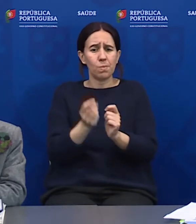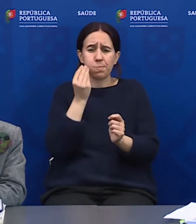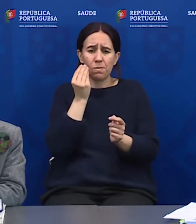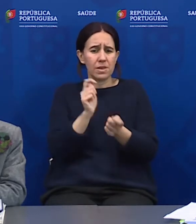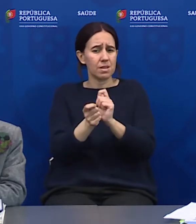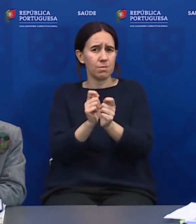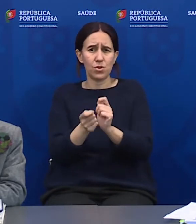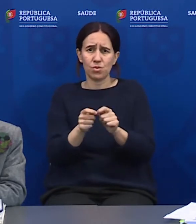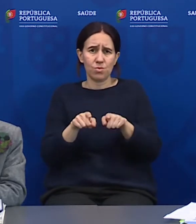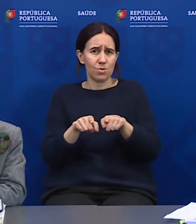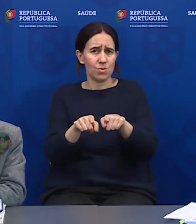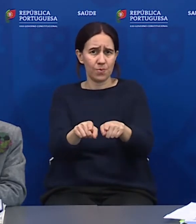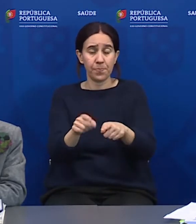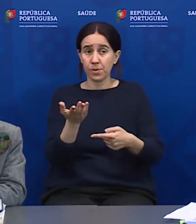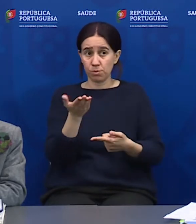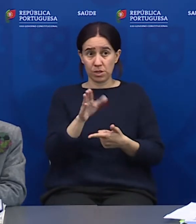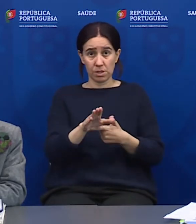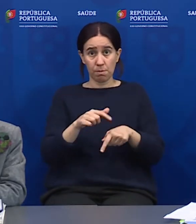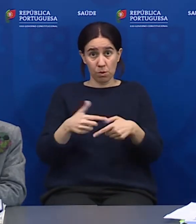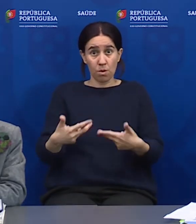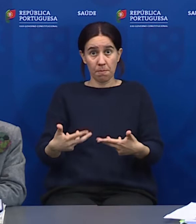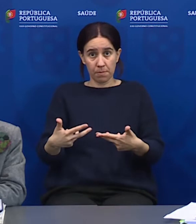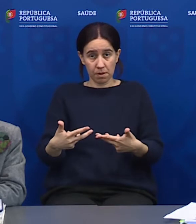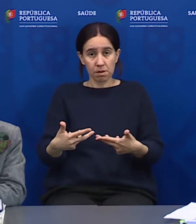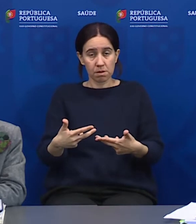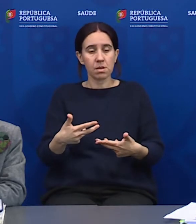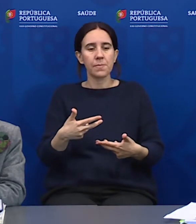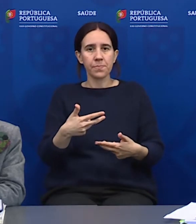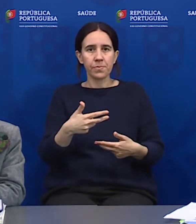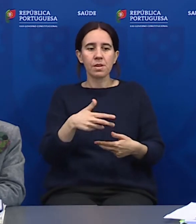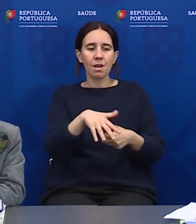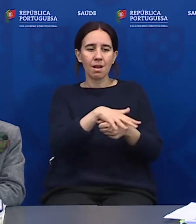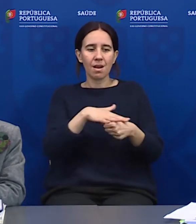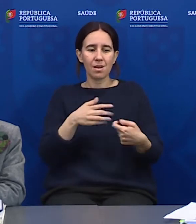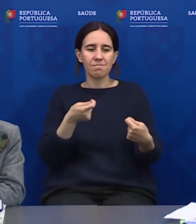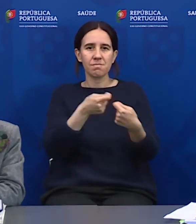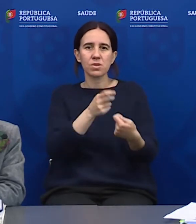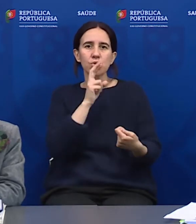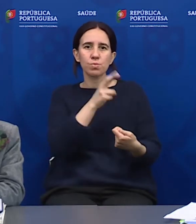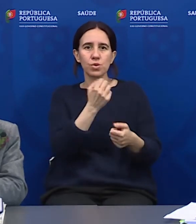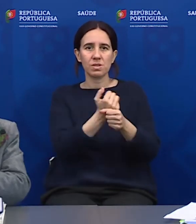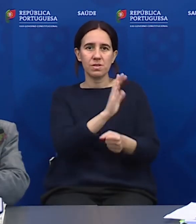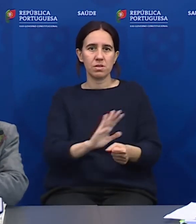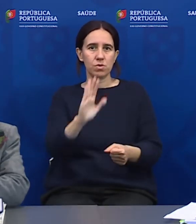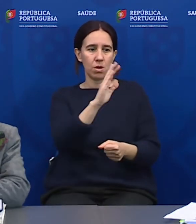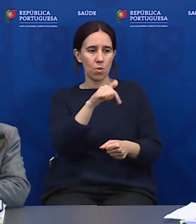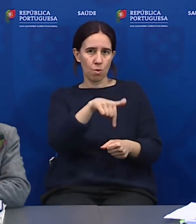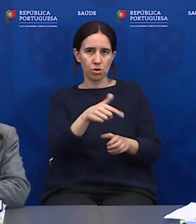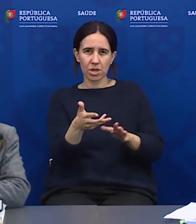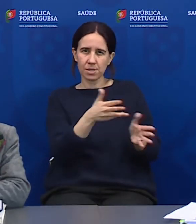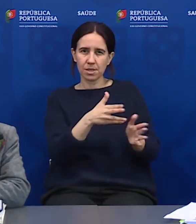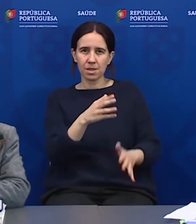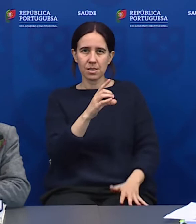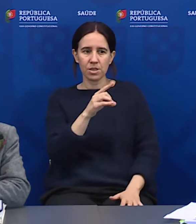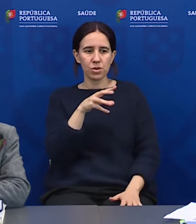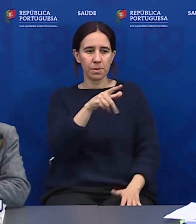dinamismo também. Por exemplo, atualmente a capacidade diária de resposta do Serviço Nacional hoje é já de cerca de